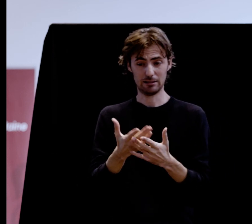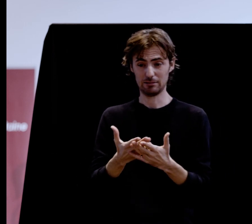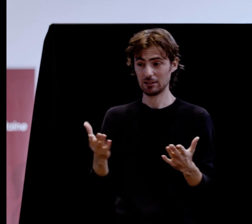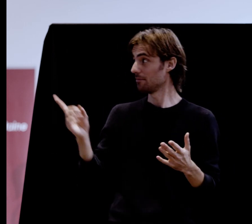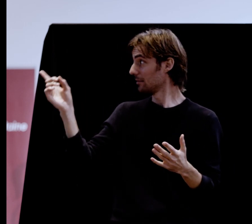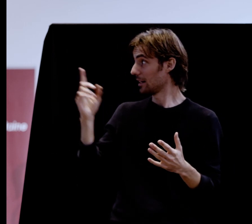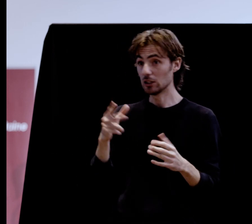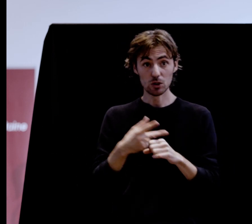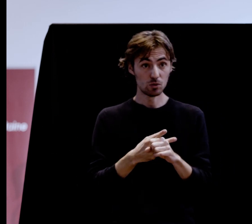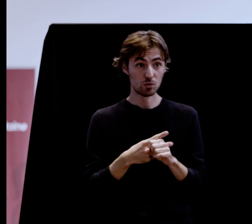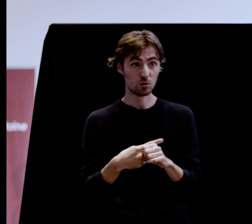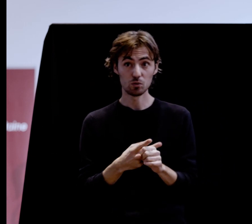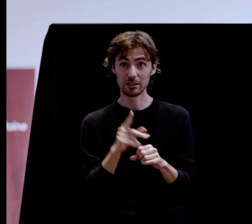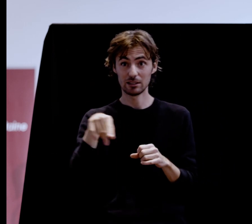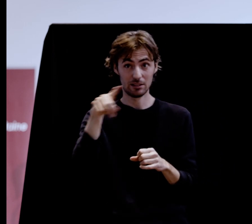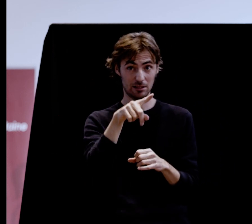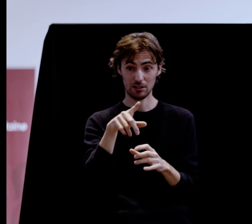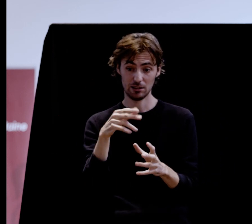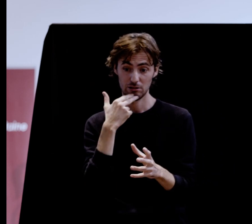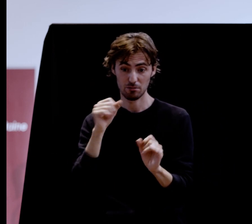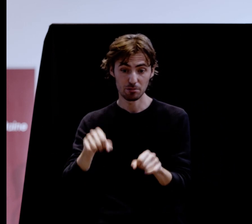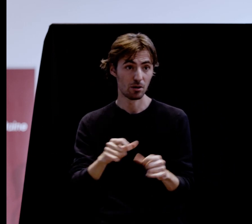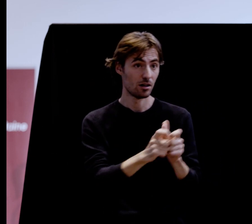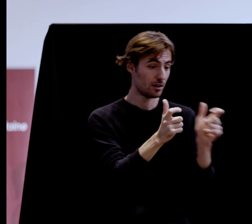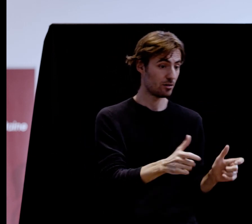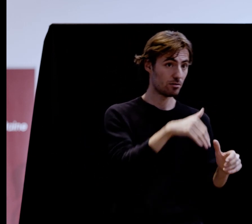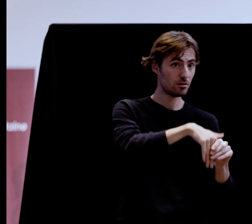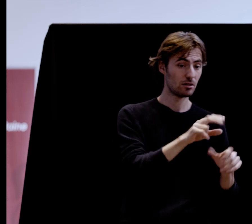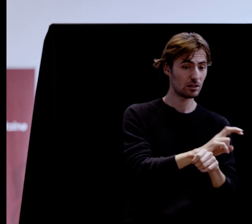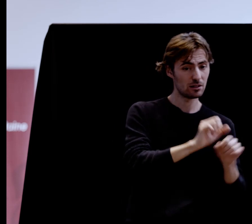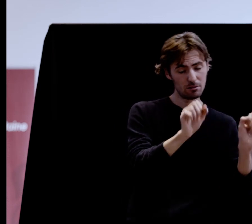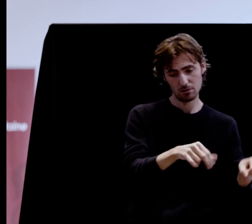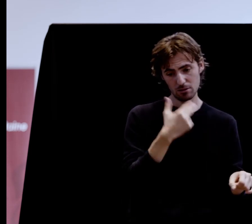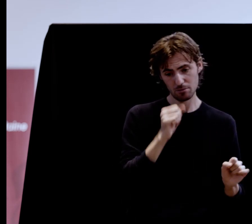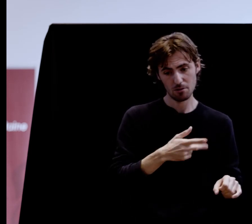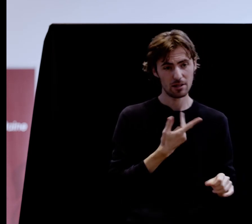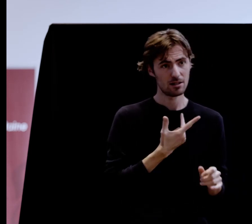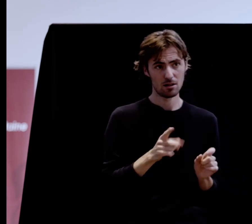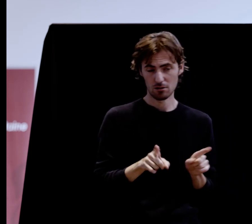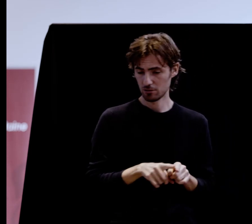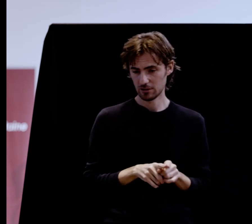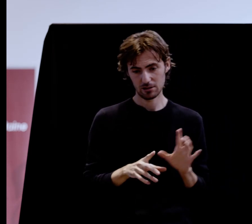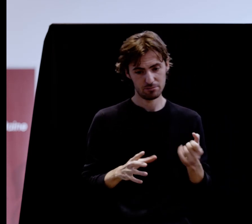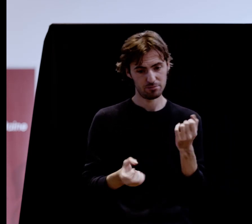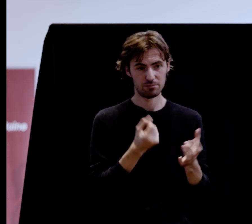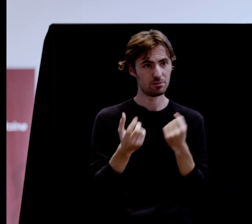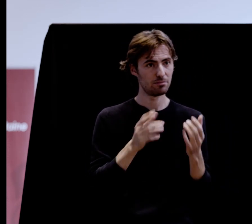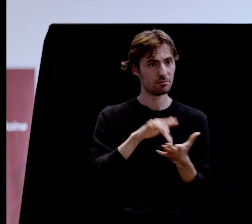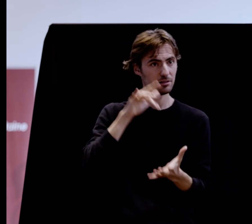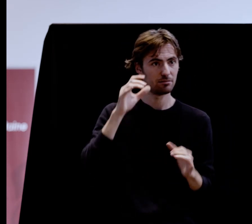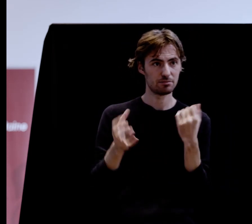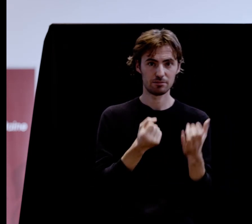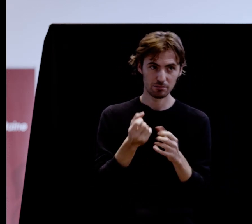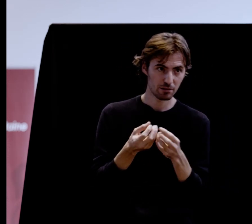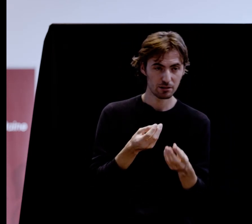des outils que vous pouvez utiliser, que les éducateurs dans des institutions peuvent utiliser, que les médecins peuvent utiliser, qui sont disponibles en ligne. Et je laisse